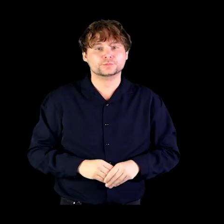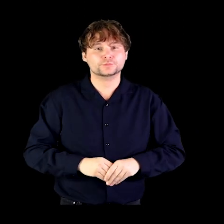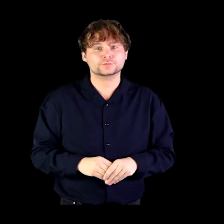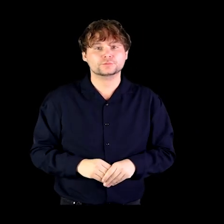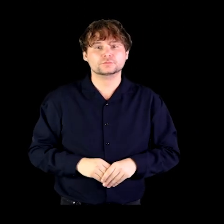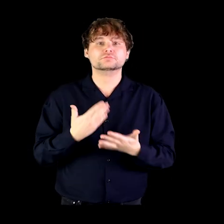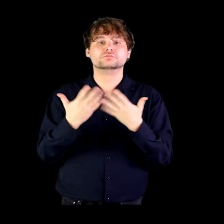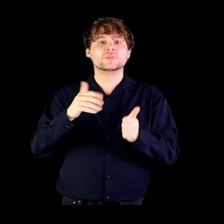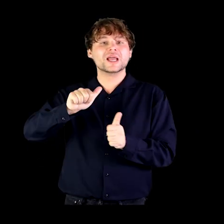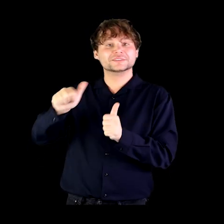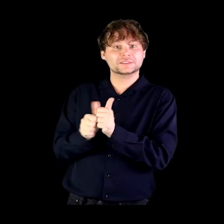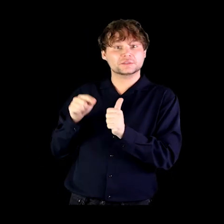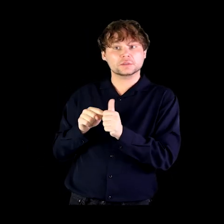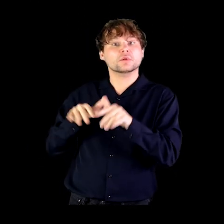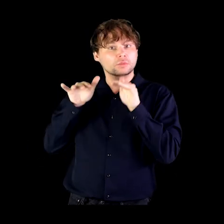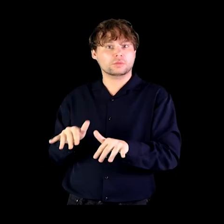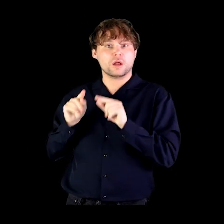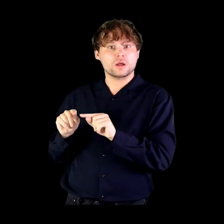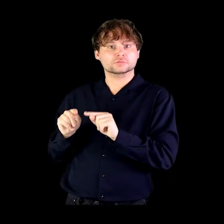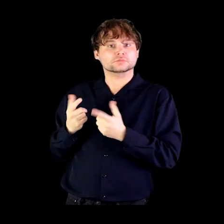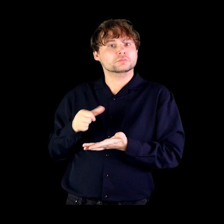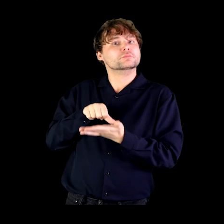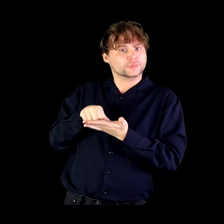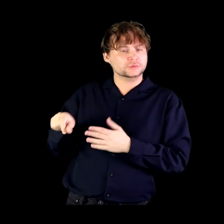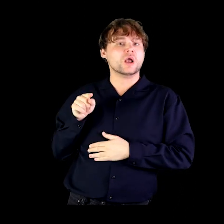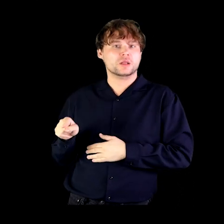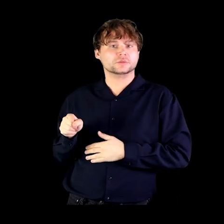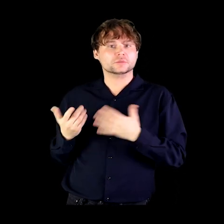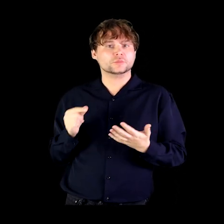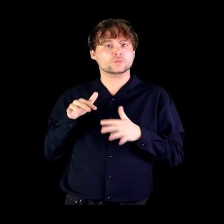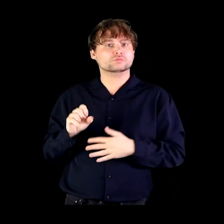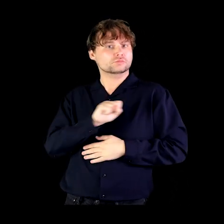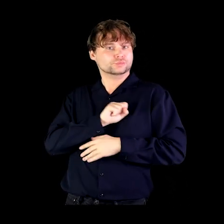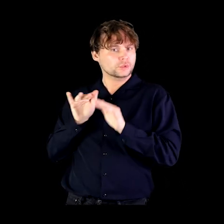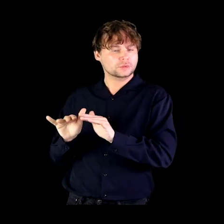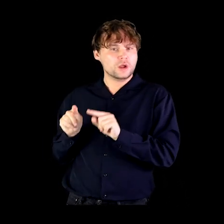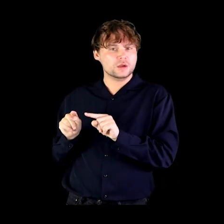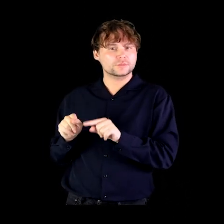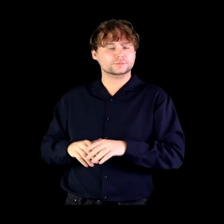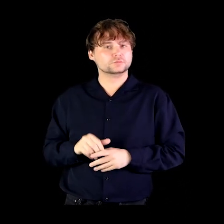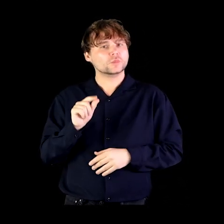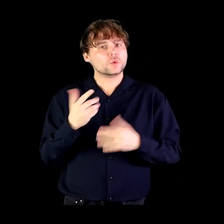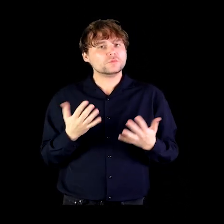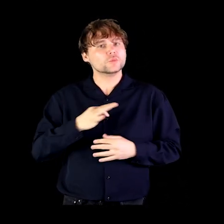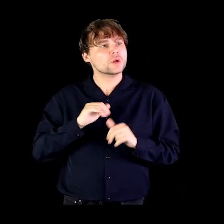wichtig, weil man sonst eine Abhängigkeit hat. Und zwar nur eine reine Dependenz, also nur eine reine Abhängigkeit von anderen Menschen